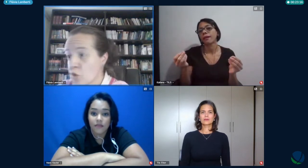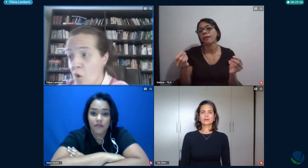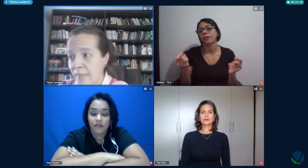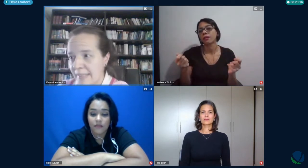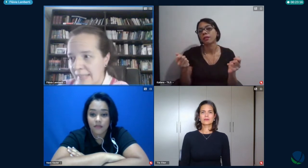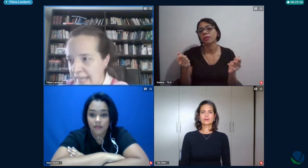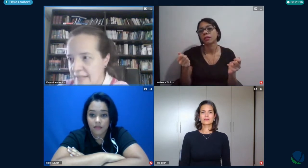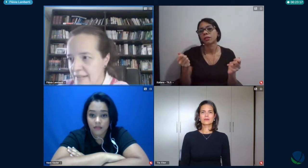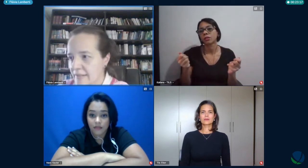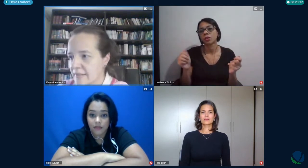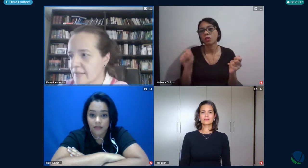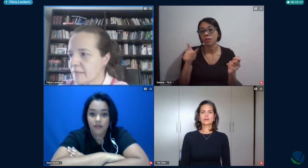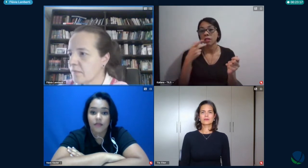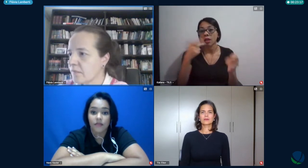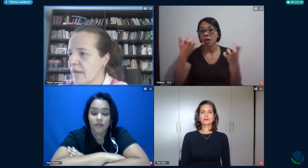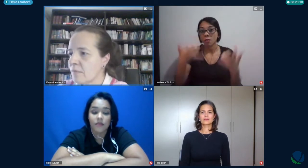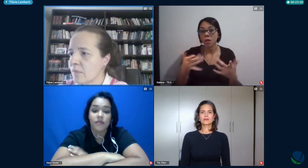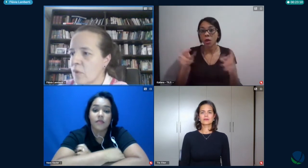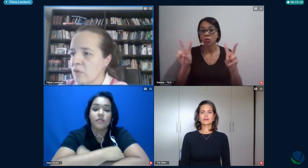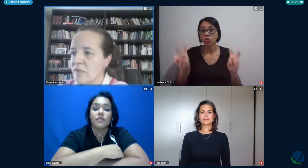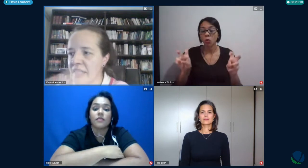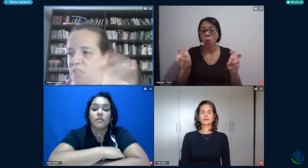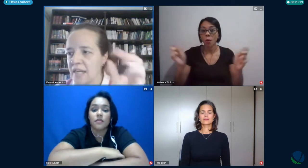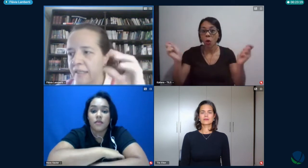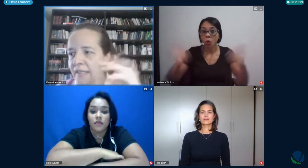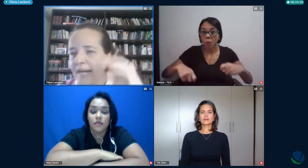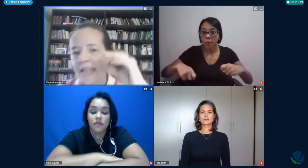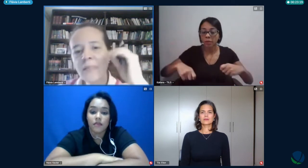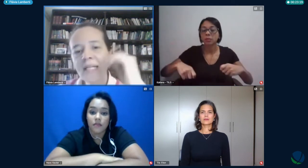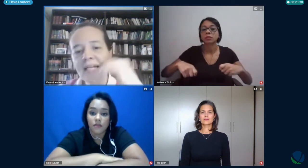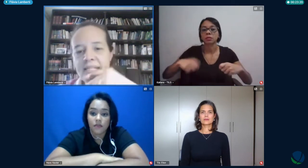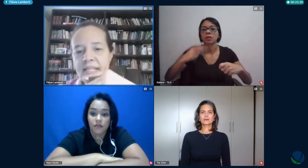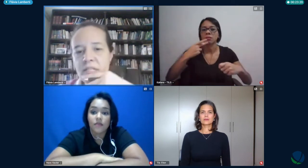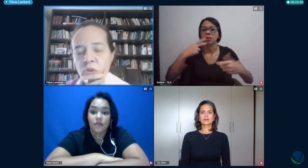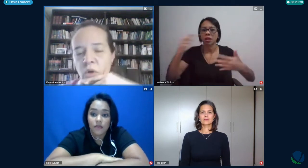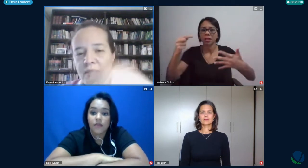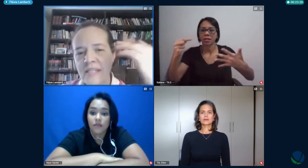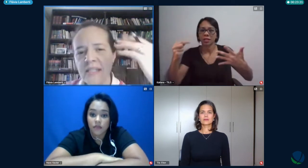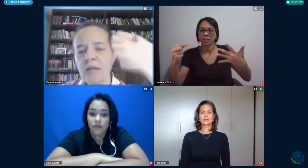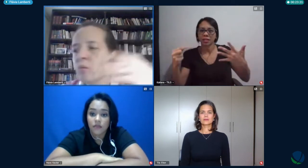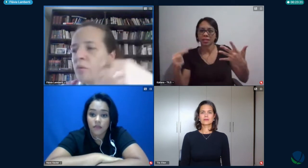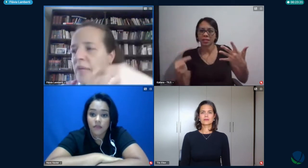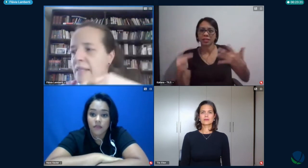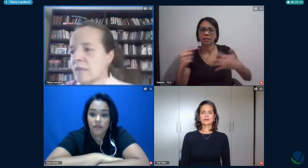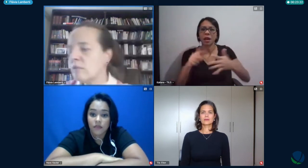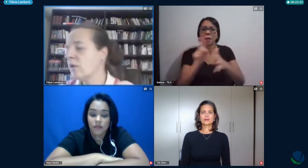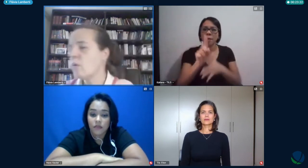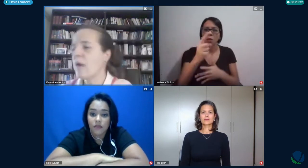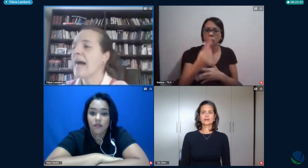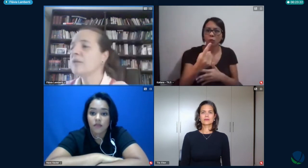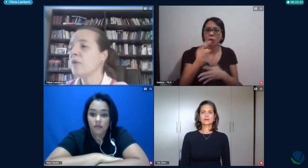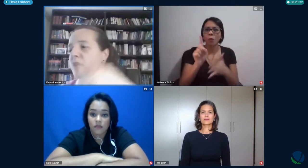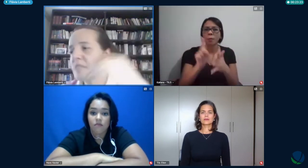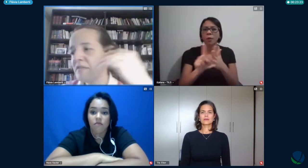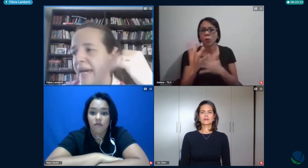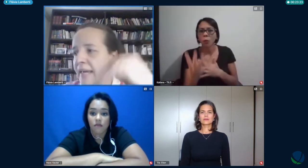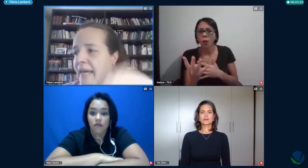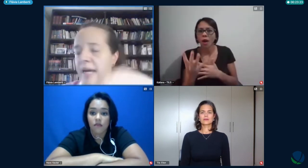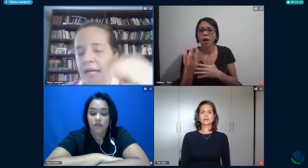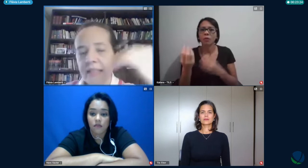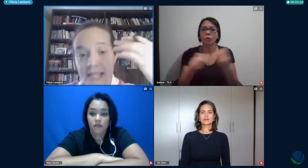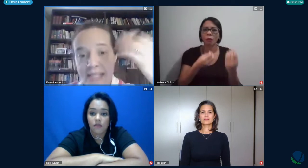sobre as competências, né, quando você chega em cada uma daquelas questões, questão 1, questão 4, você